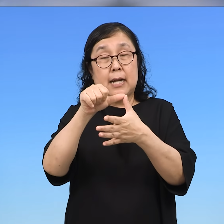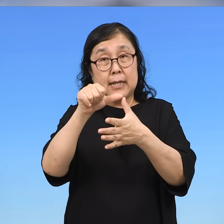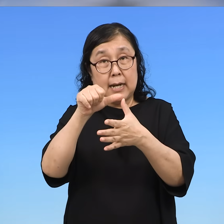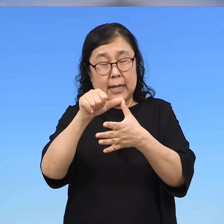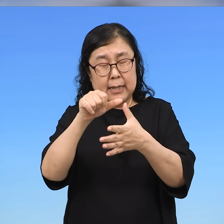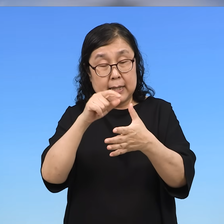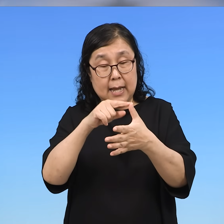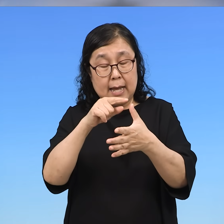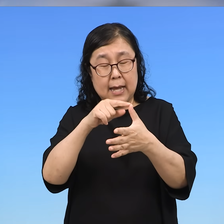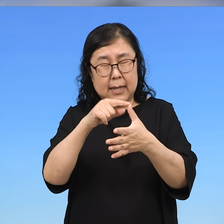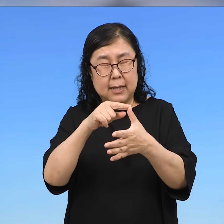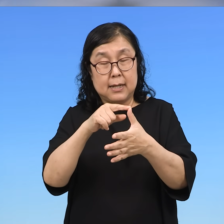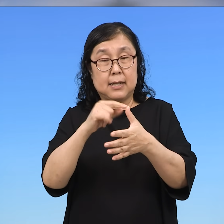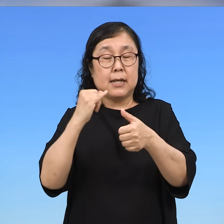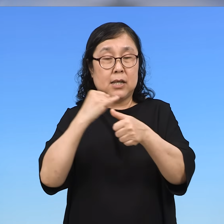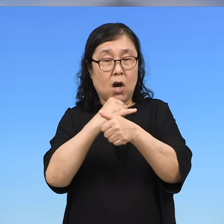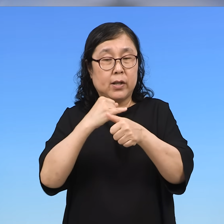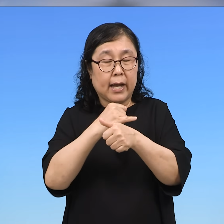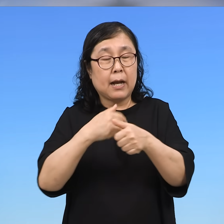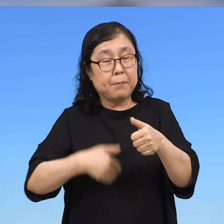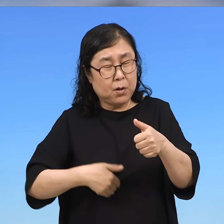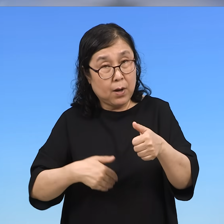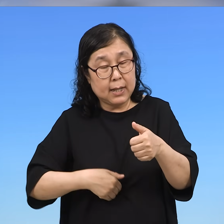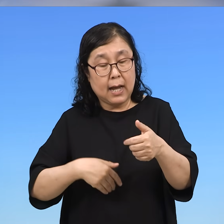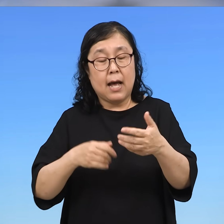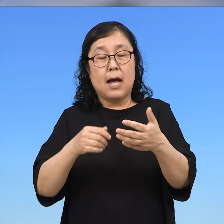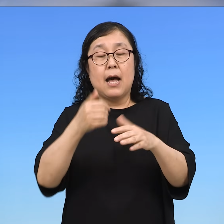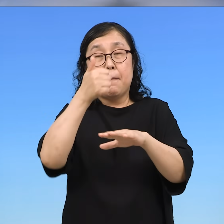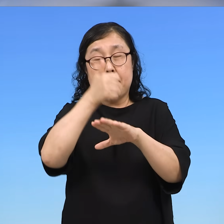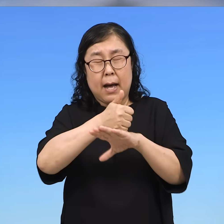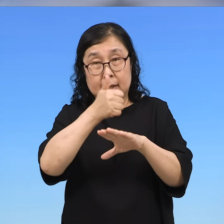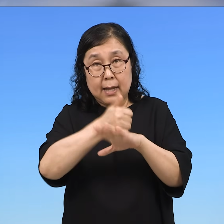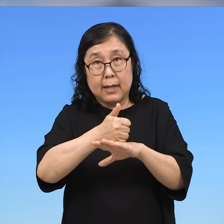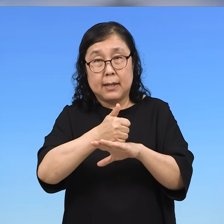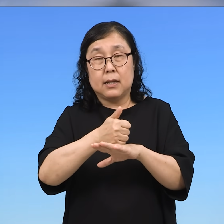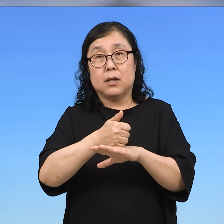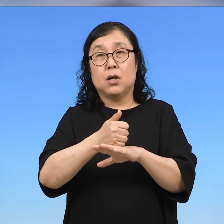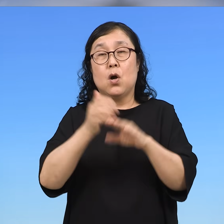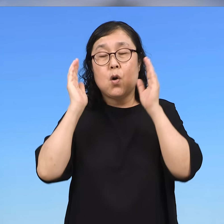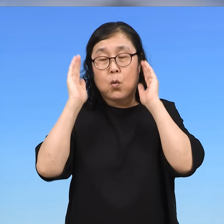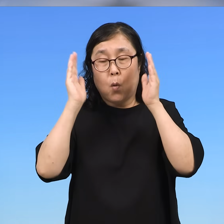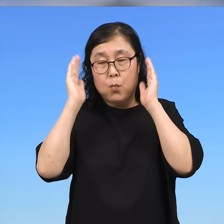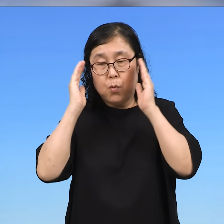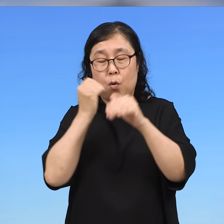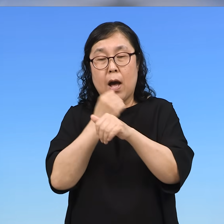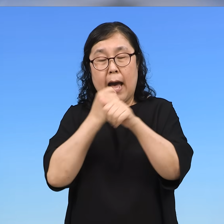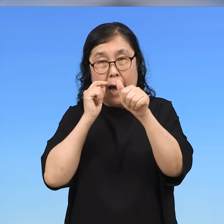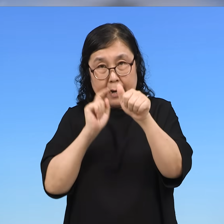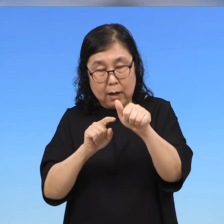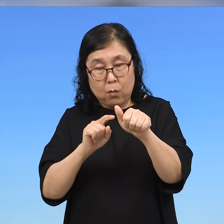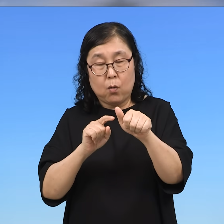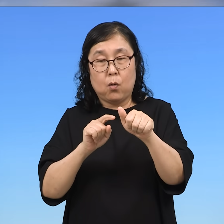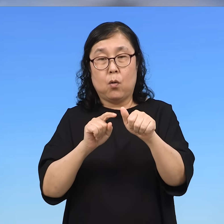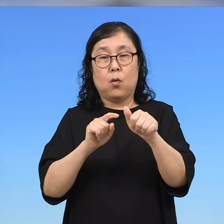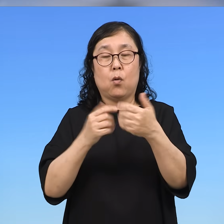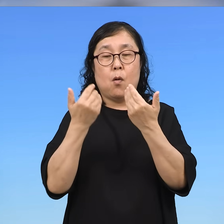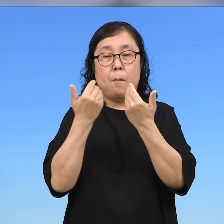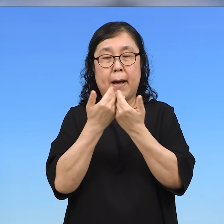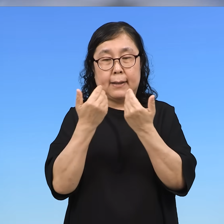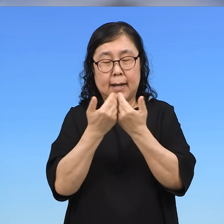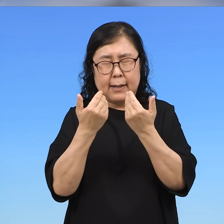또 정반대로 막내가 그러면 불러가지고 니 공부 안 하면 망한다 그러고 완전히 모순되는 이야기를 하는 게 부모예요.